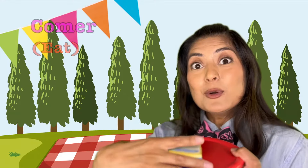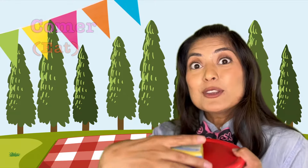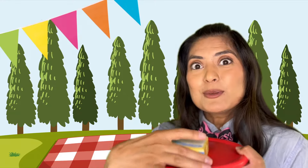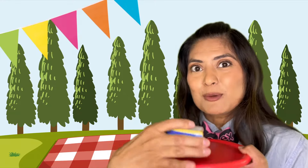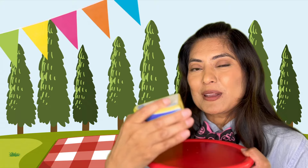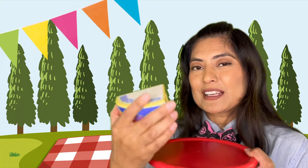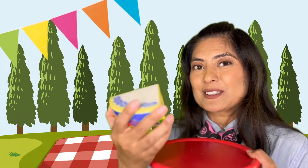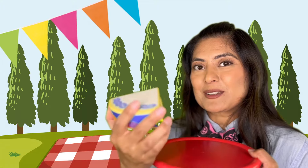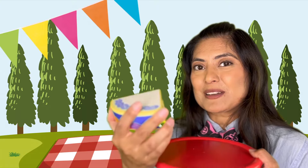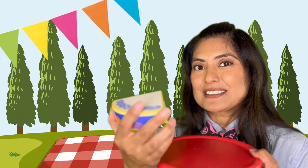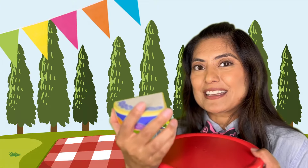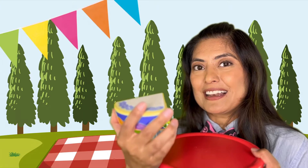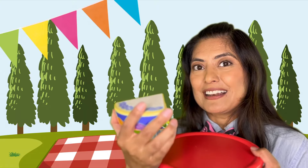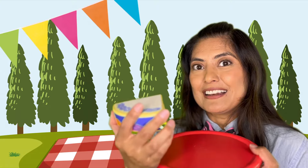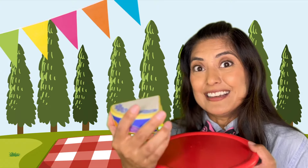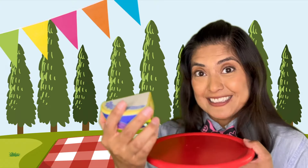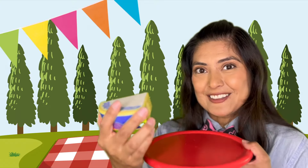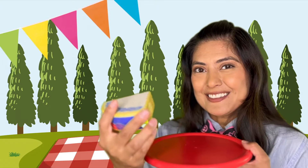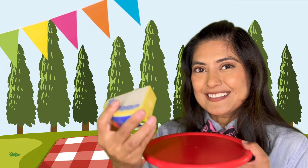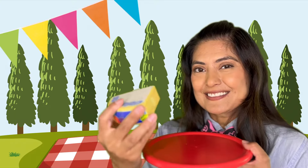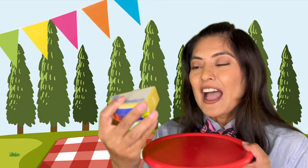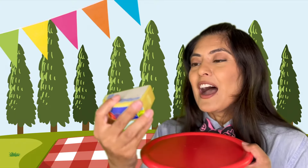último pedazo de pastel. ¿Listo?